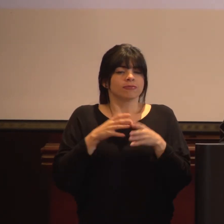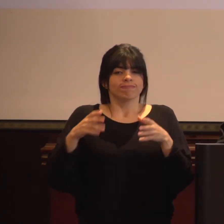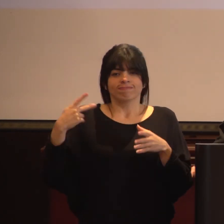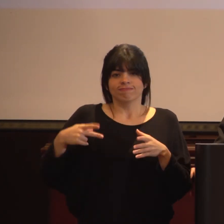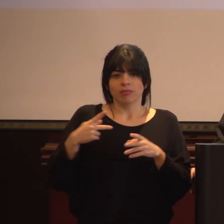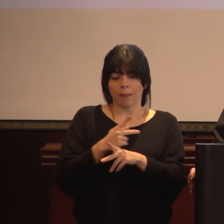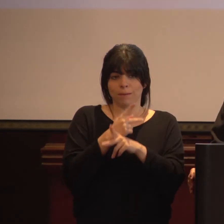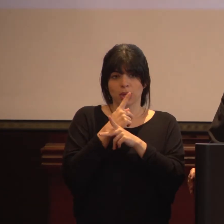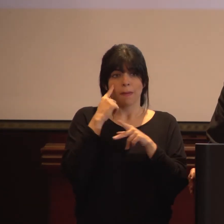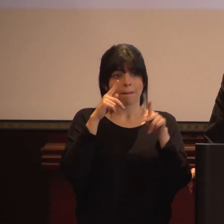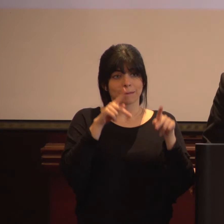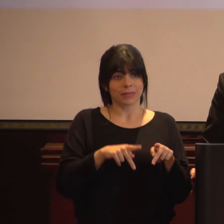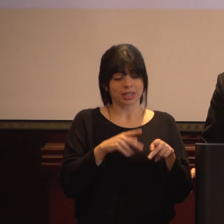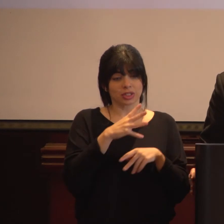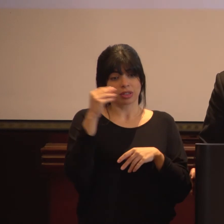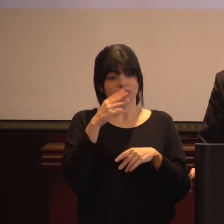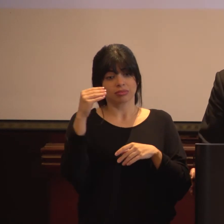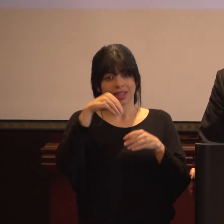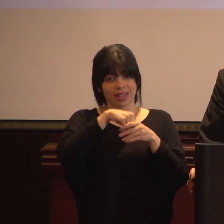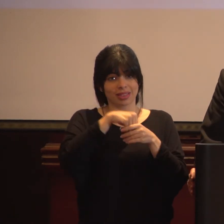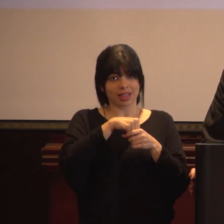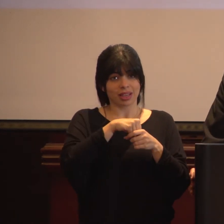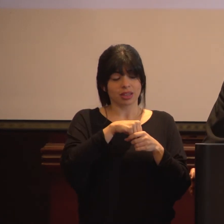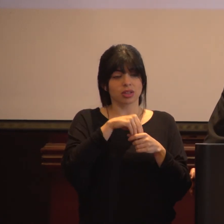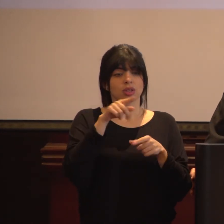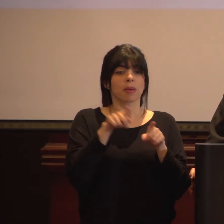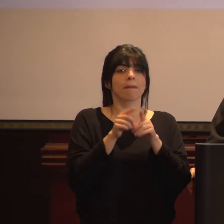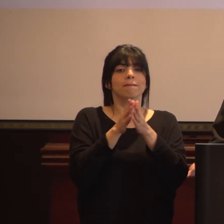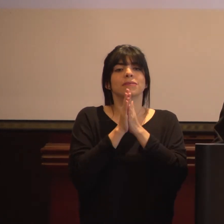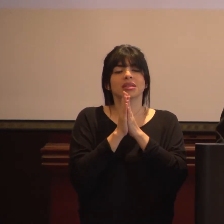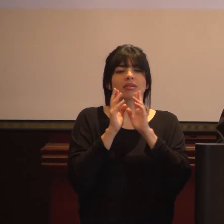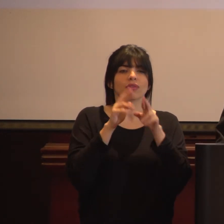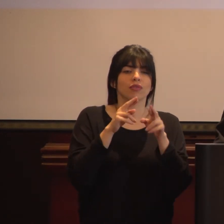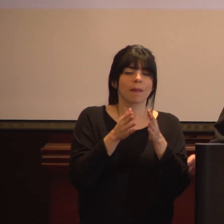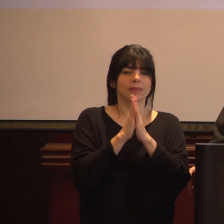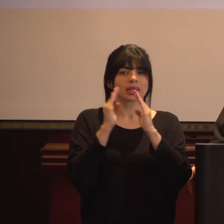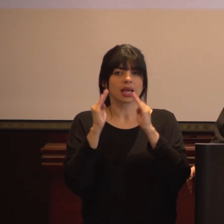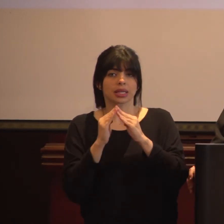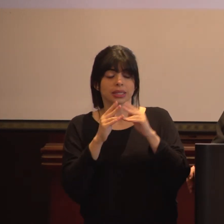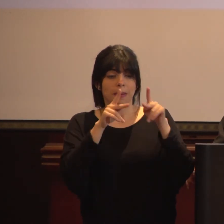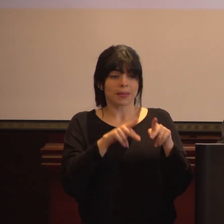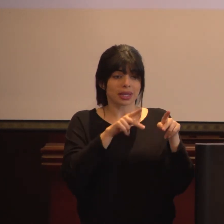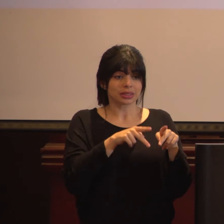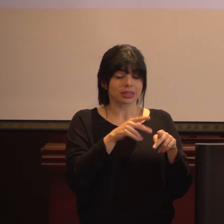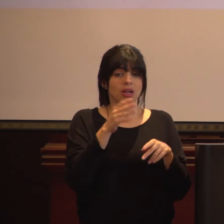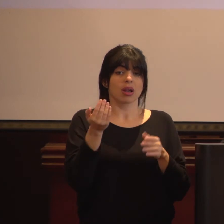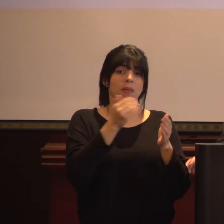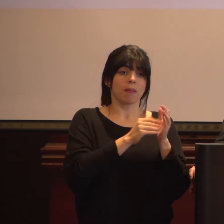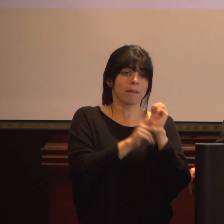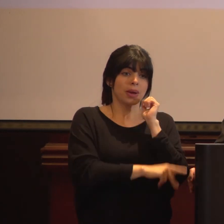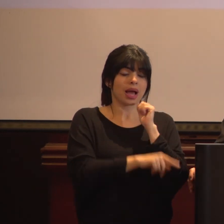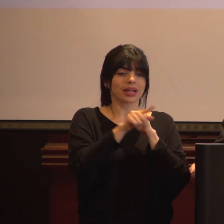riesgos de protección para personas desplazadas internamente visitantes asilo refugiados y personas retornadas requieran